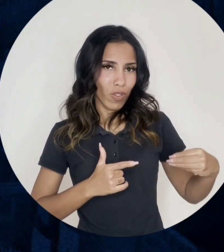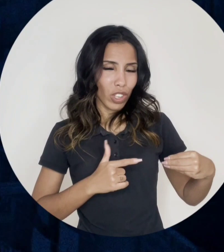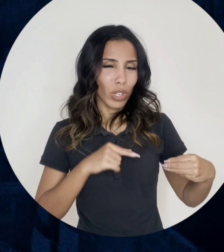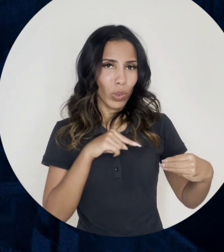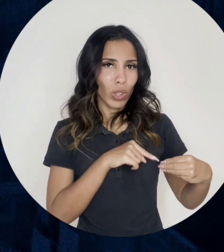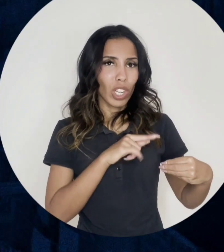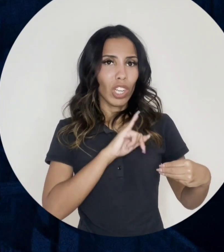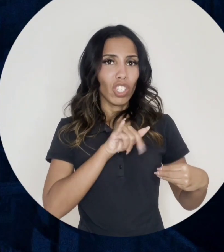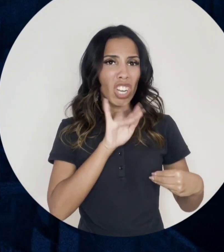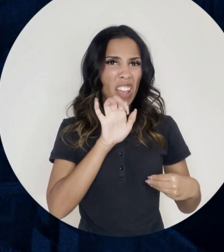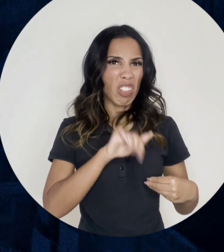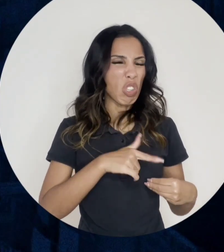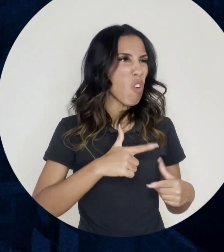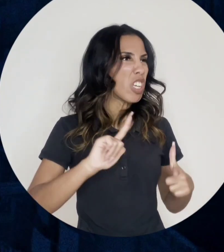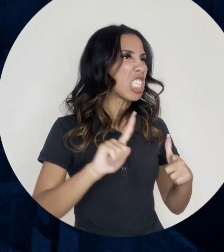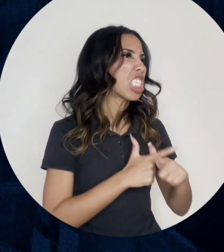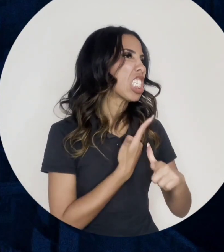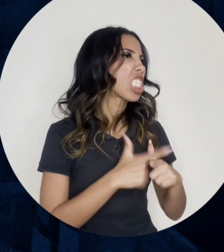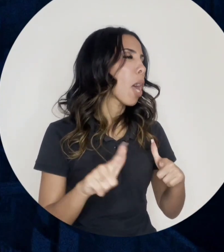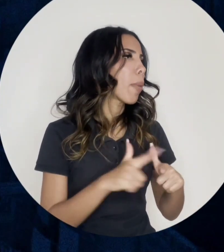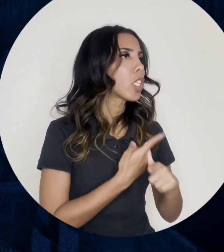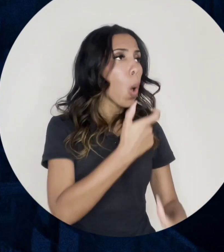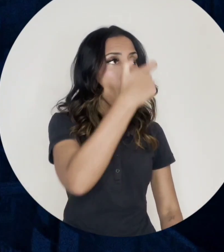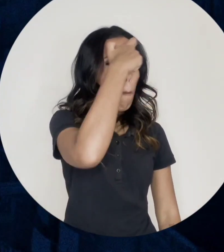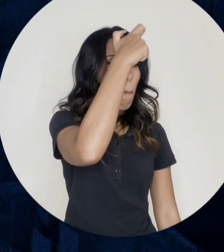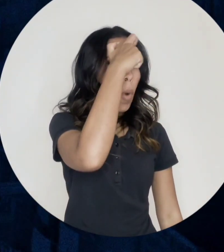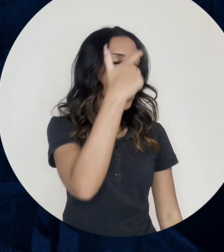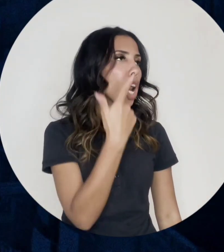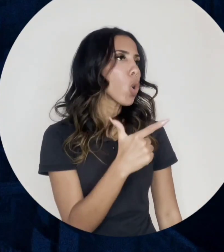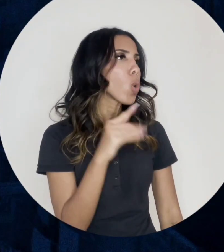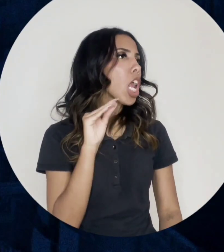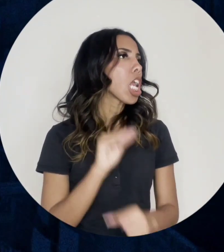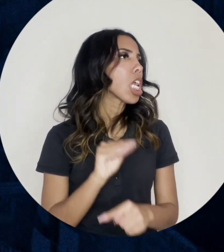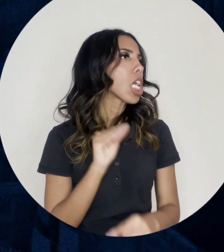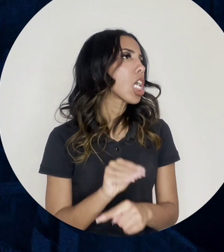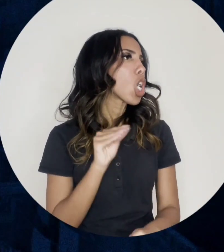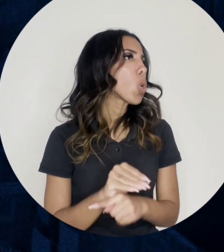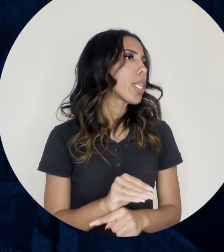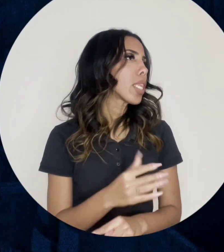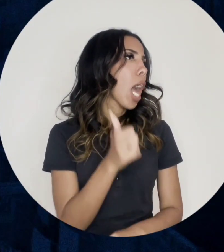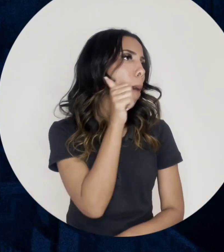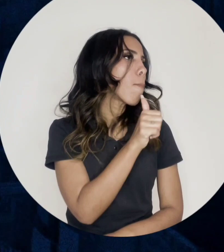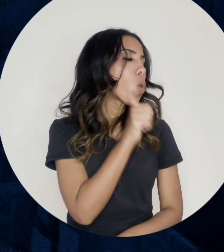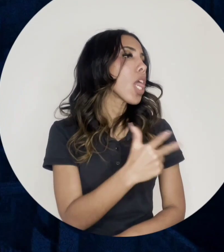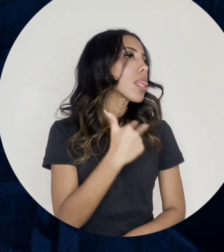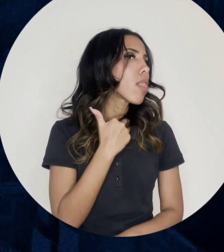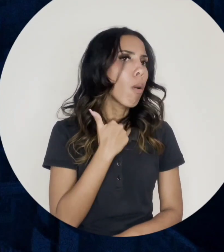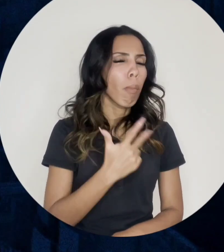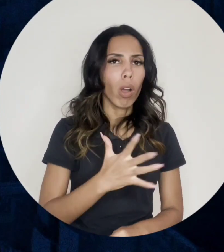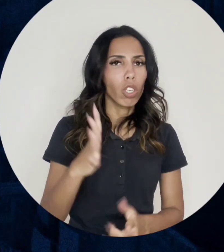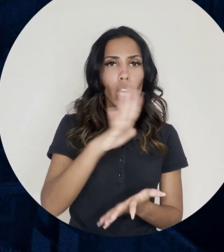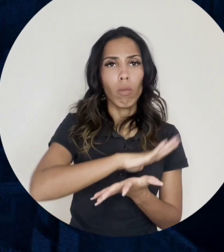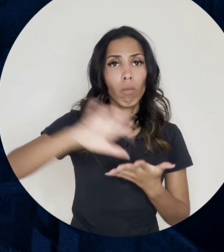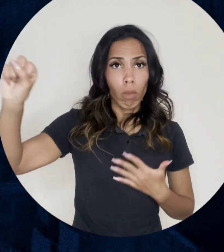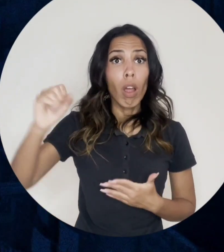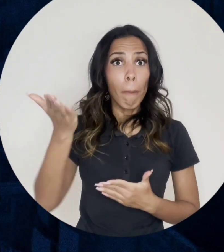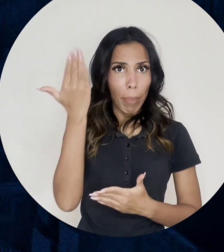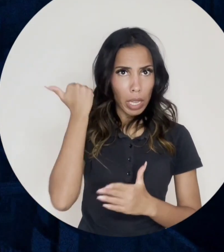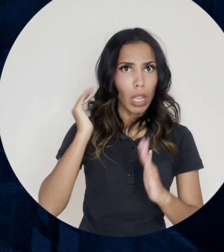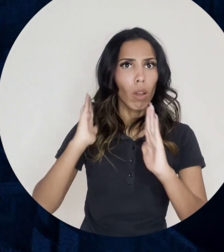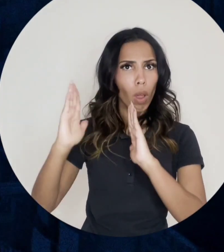você é sapatão, não tem moral para criar uma filha mulher. Foi. Na época era